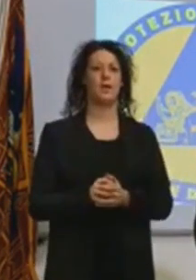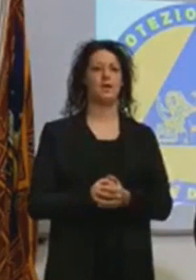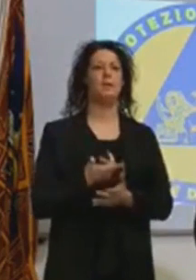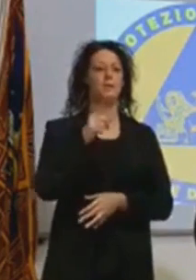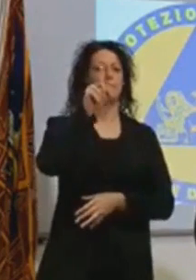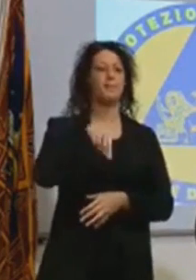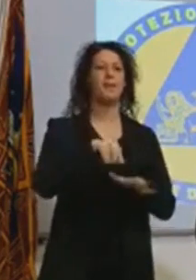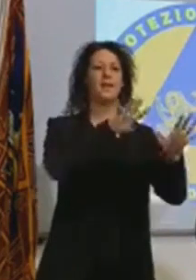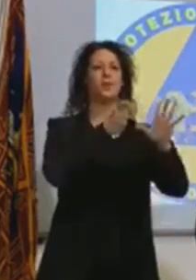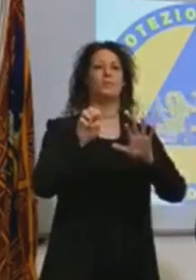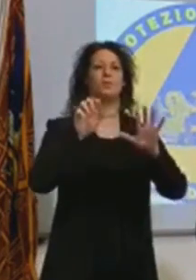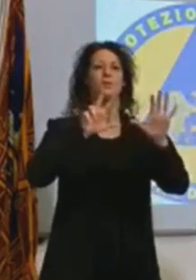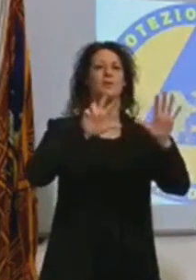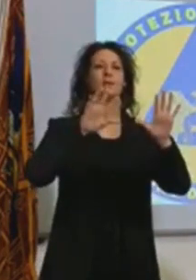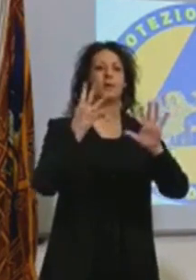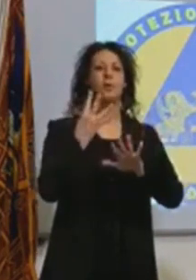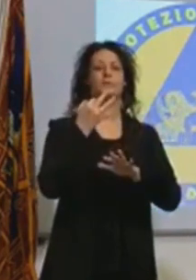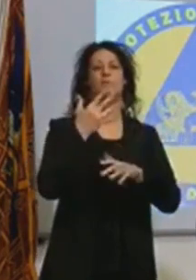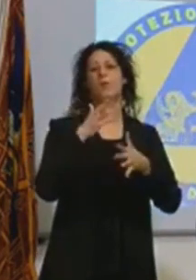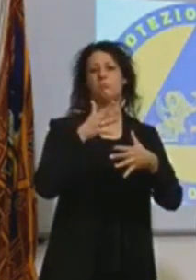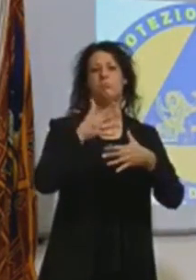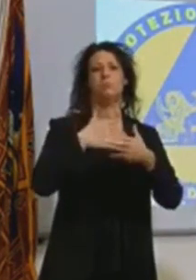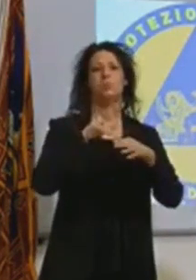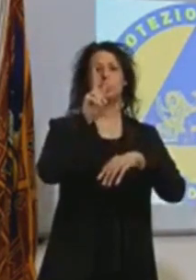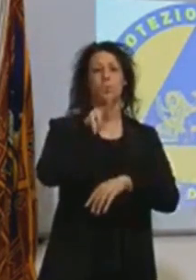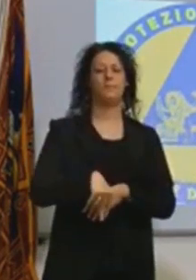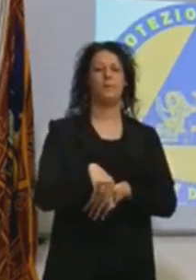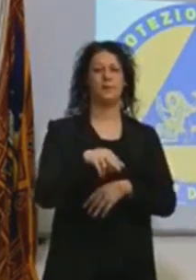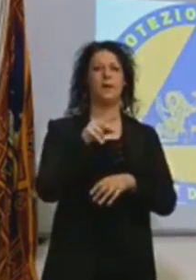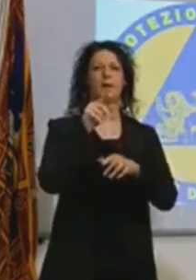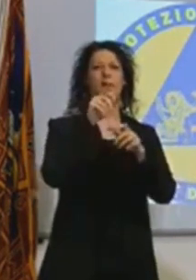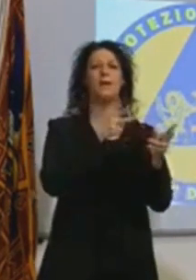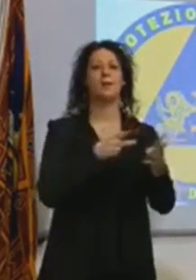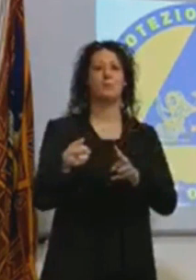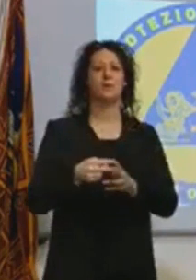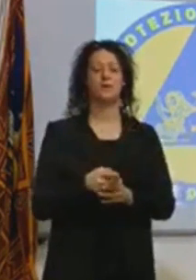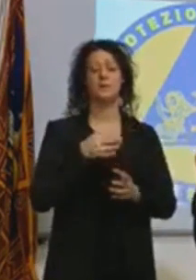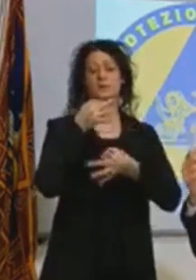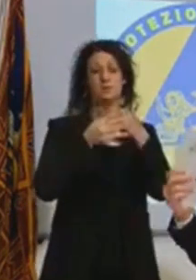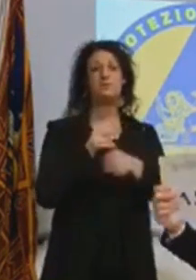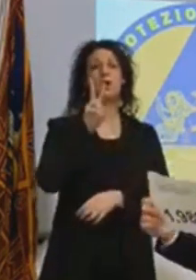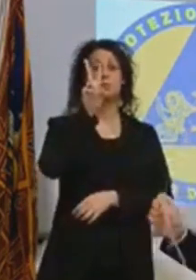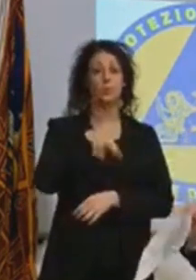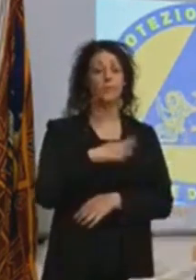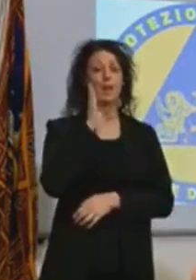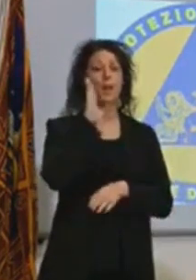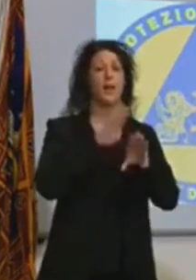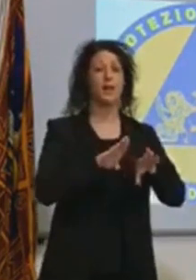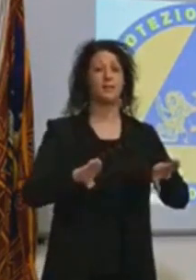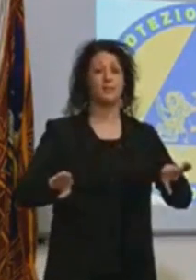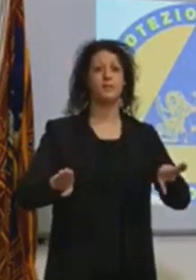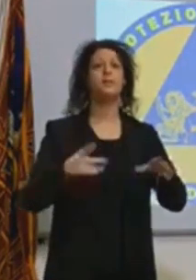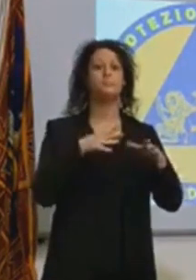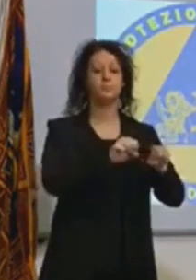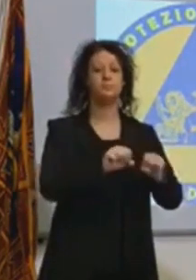sono 2.000 ricoverati ormai, due grandi ospedali, come dico sempre, sono 2.000 letti dedicati a questi pazienti,